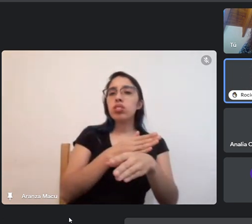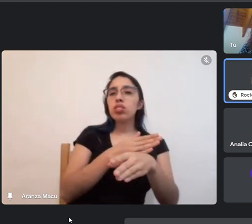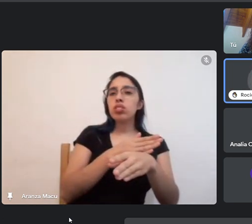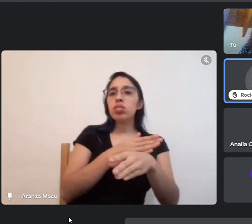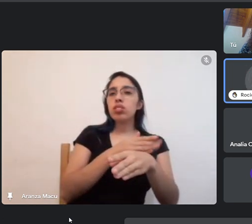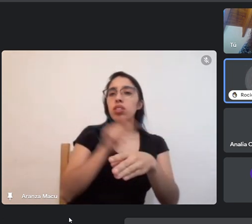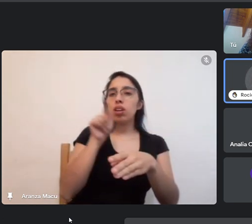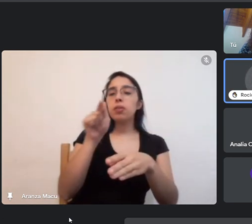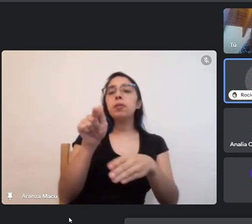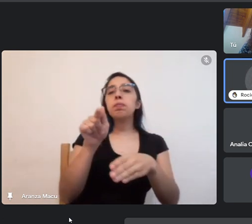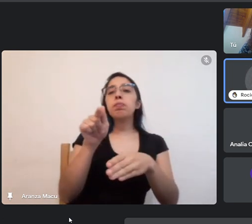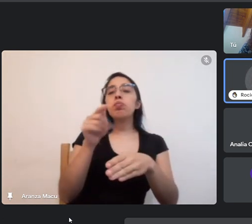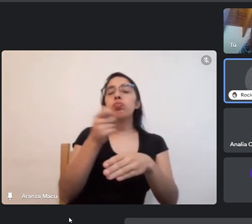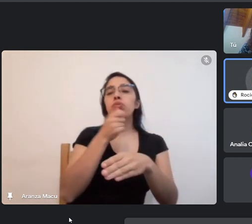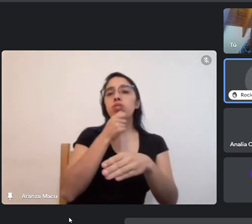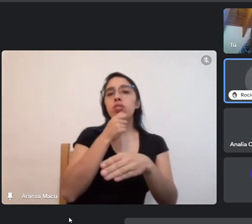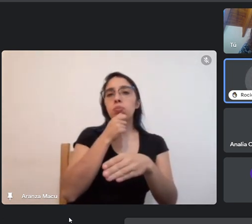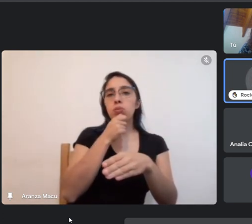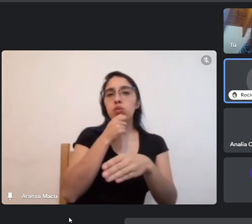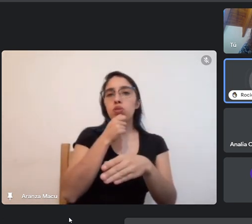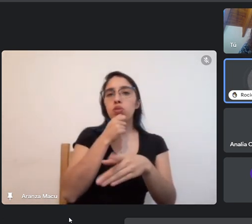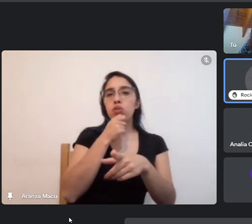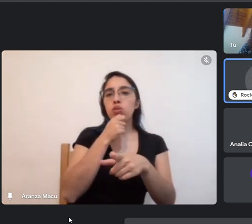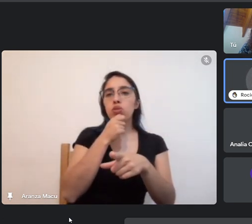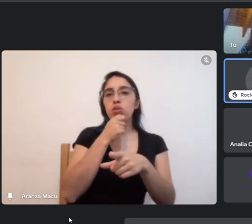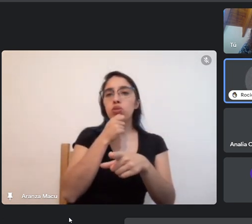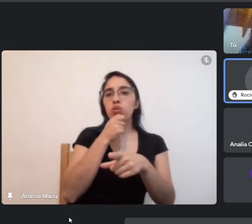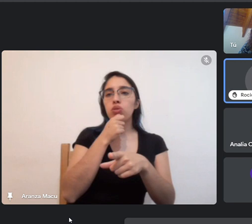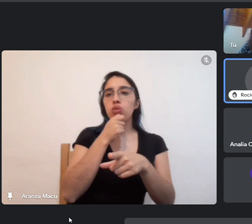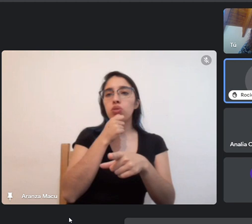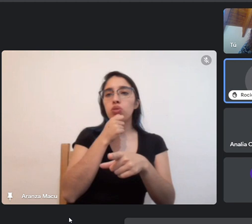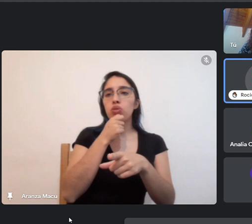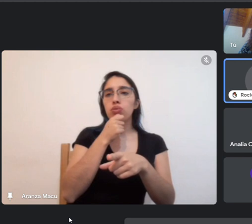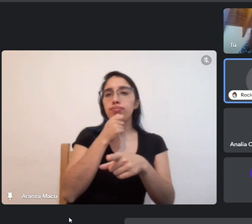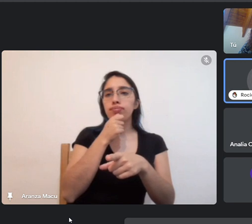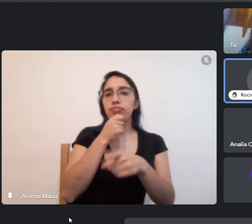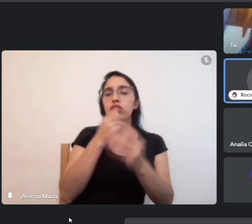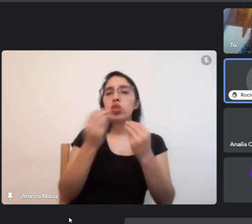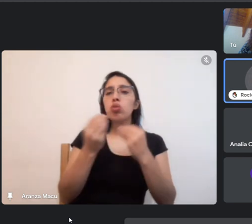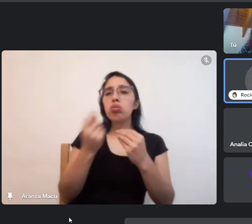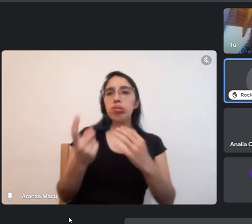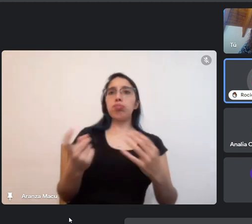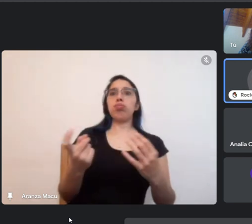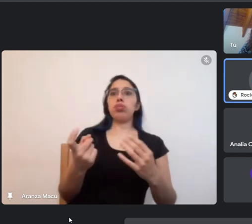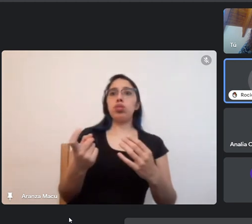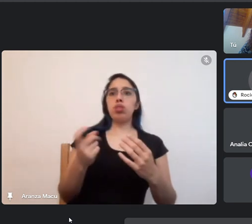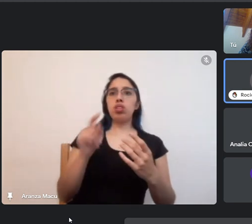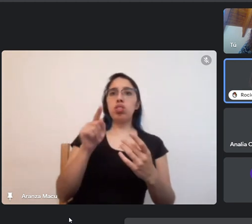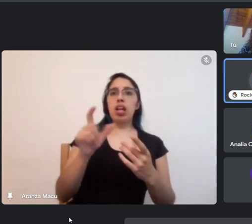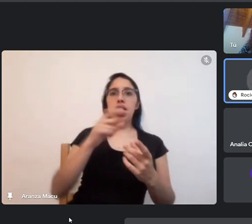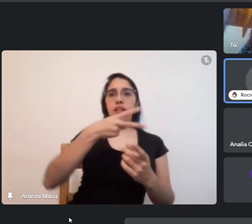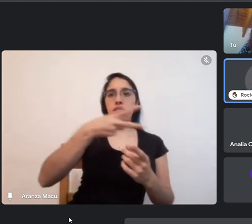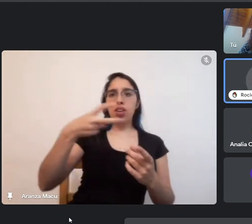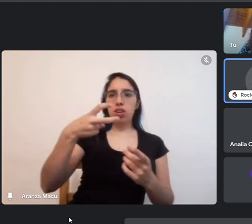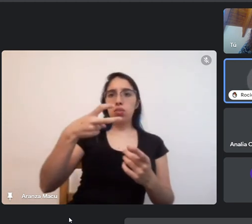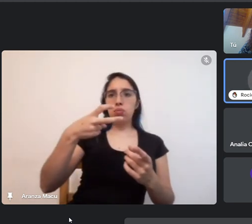Por ejemplo, cuando nos damos cuenta si el verbo es auxiliar o principal, por